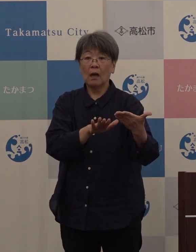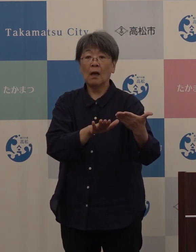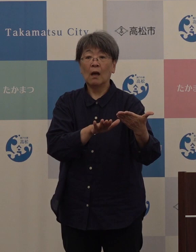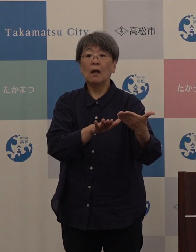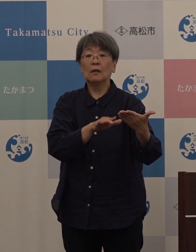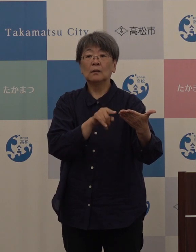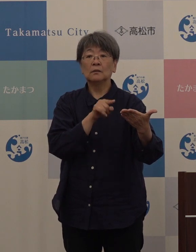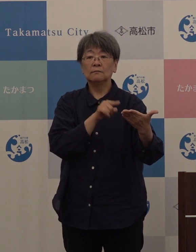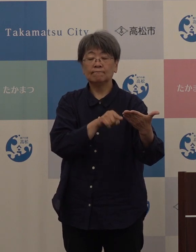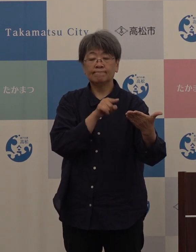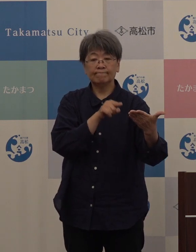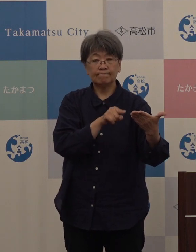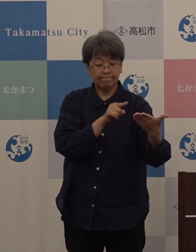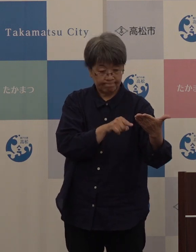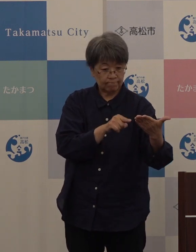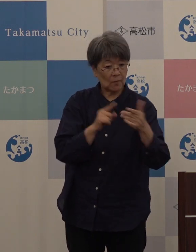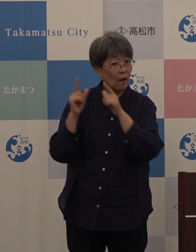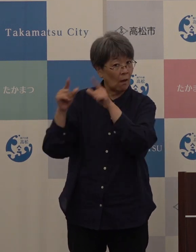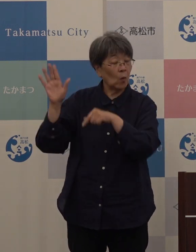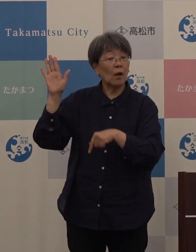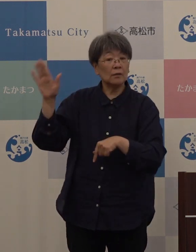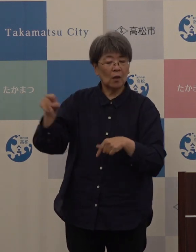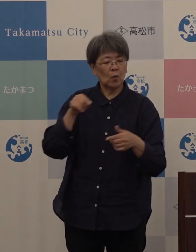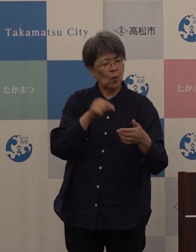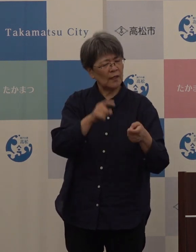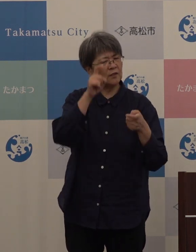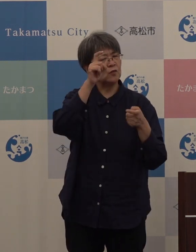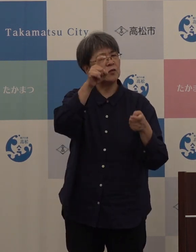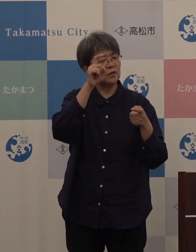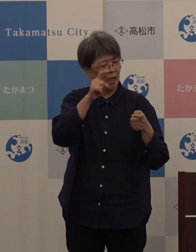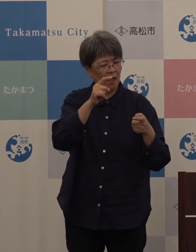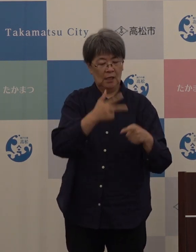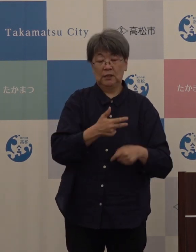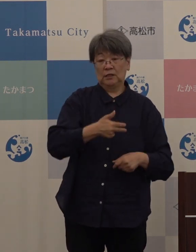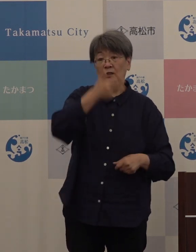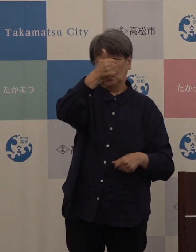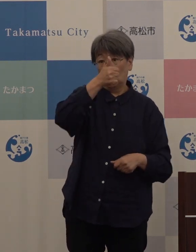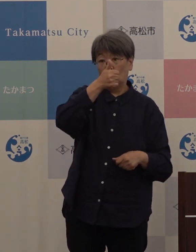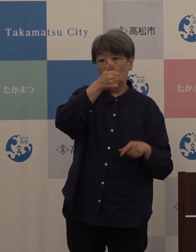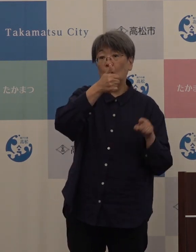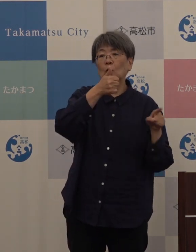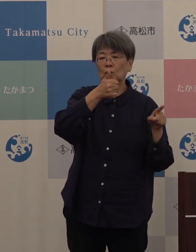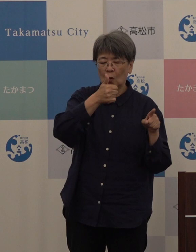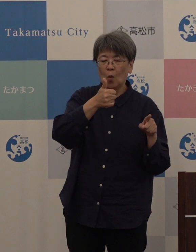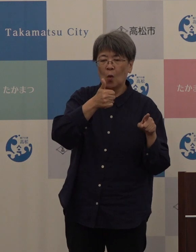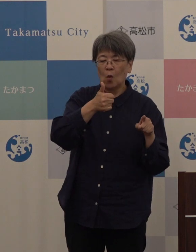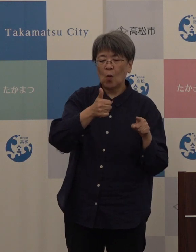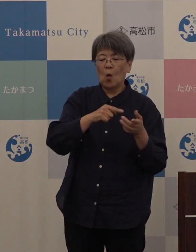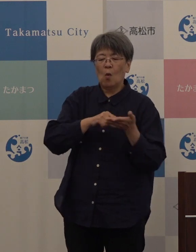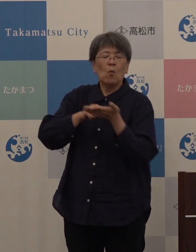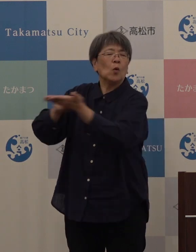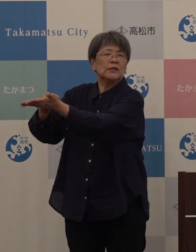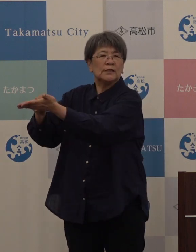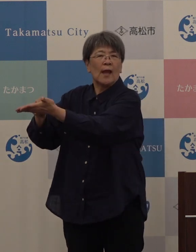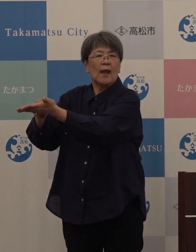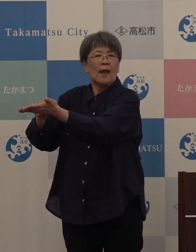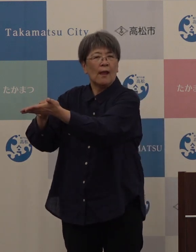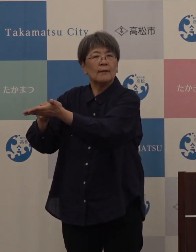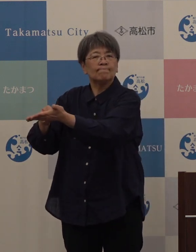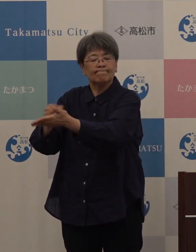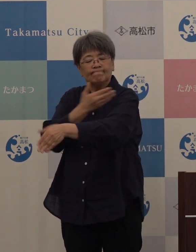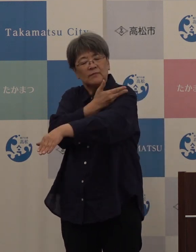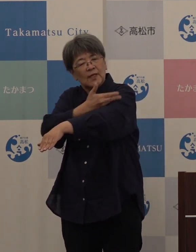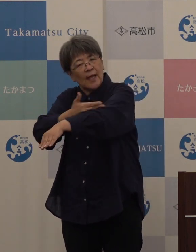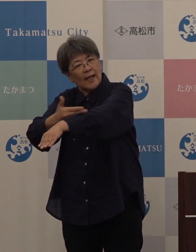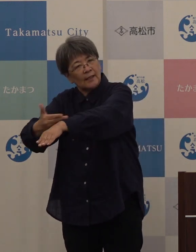という、件がありました。この件について市長の、その申し入れに至った経緯お考えを説明